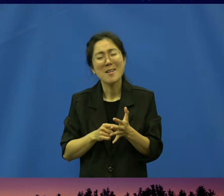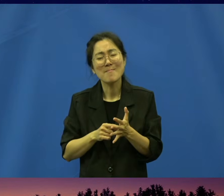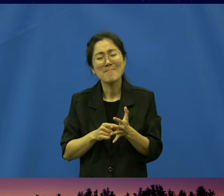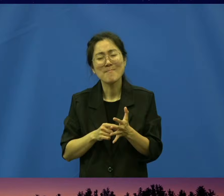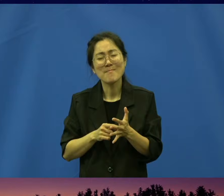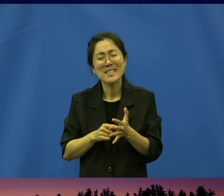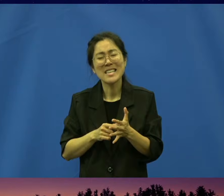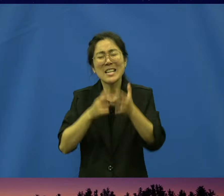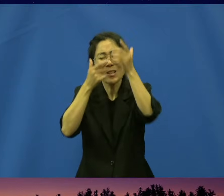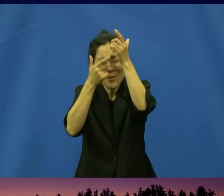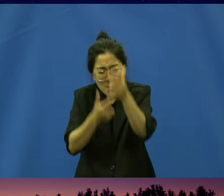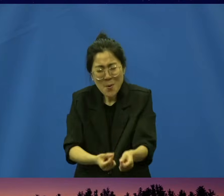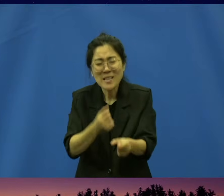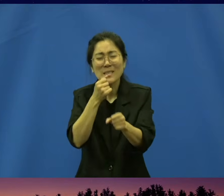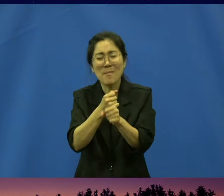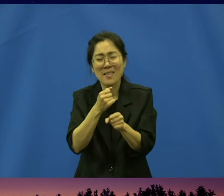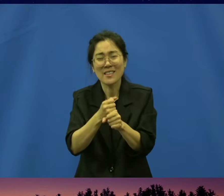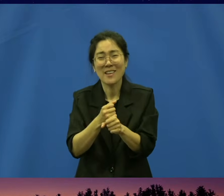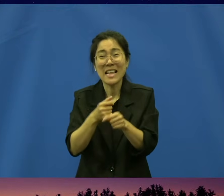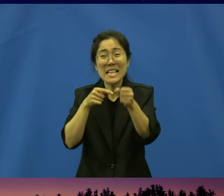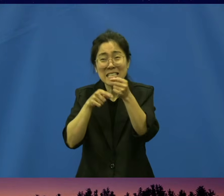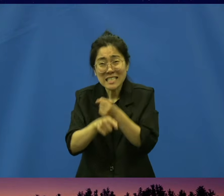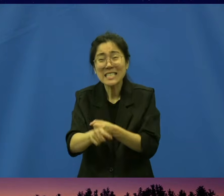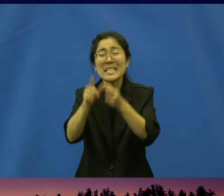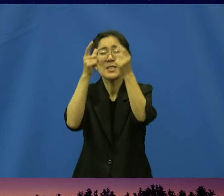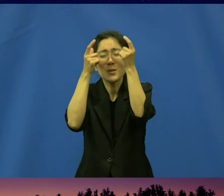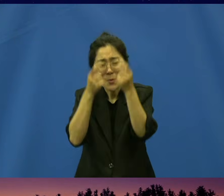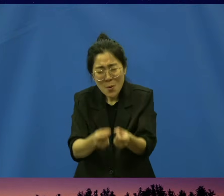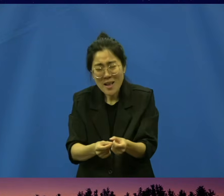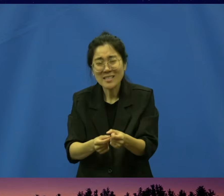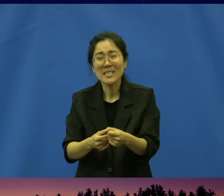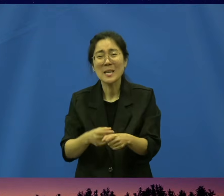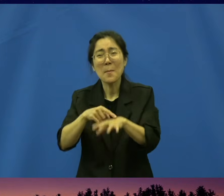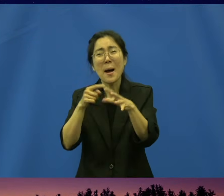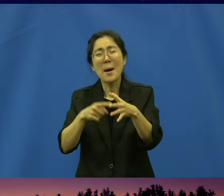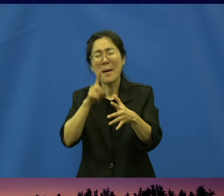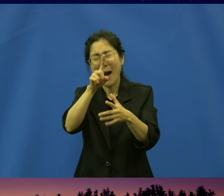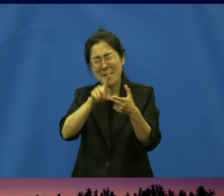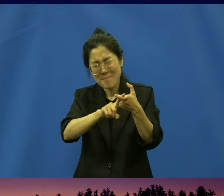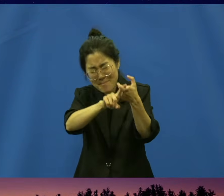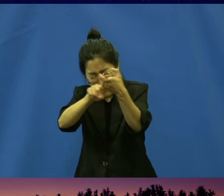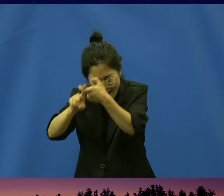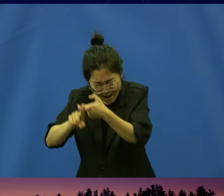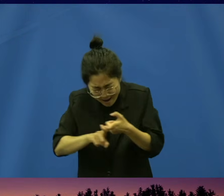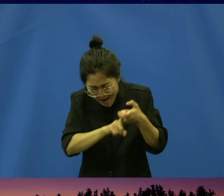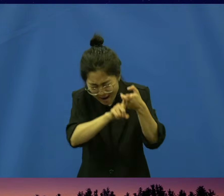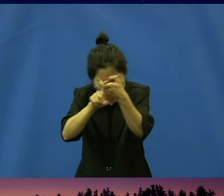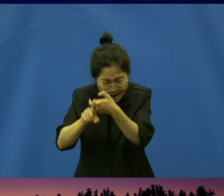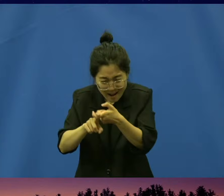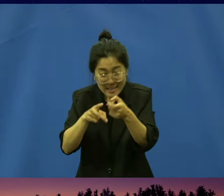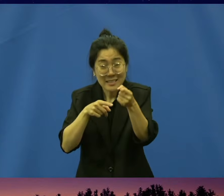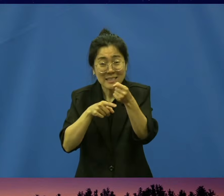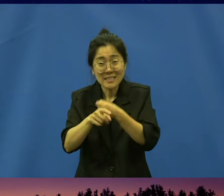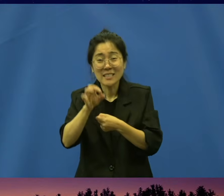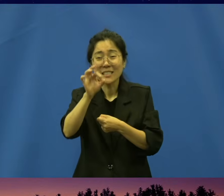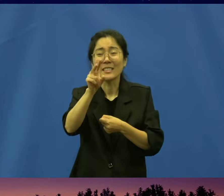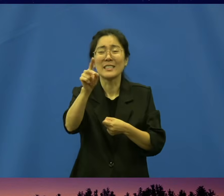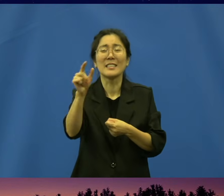사랑을 가져라, 뜻을 합해라, 한 마음을 품으라. 이게 뭐예요? 연합하라는 말 아니에요. 연합하라는